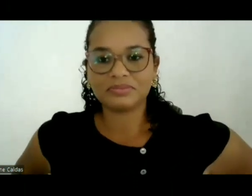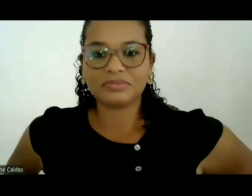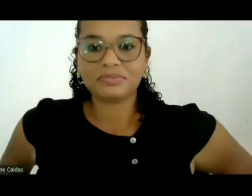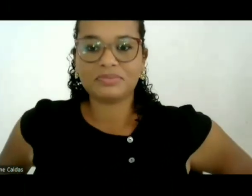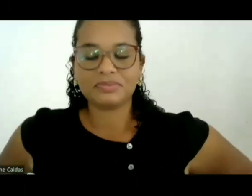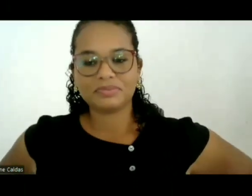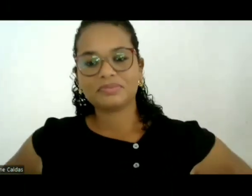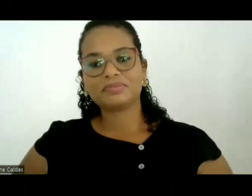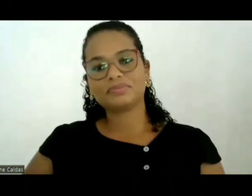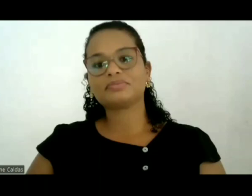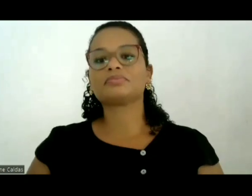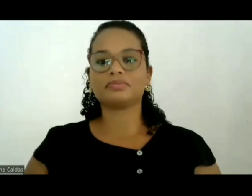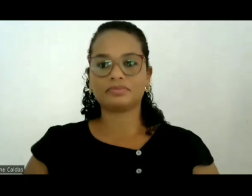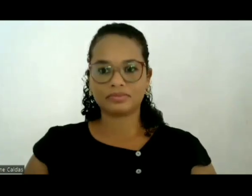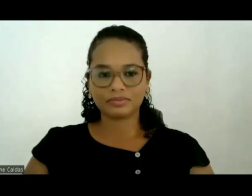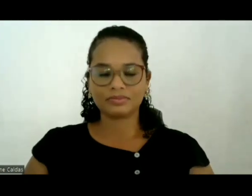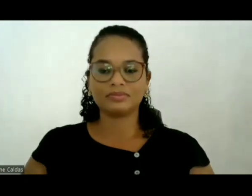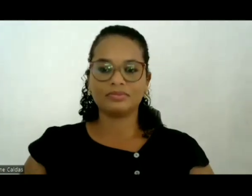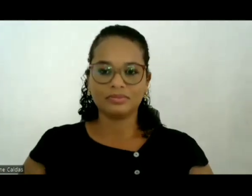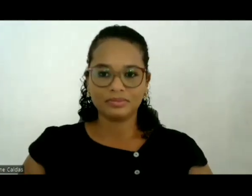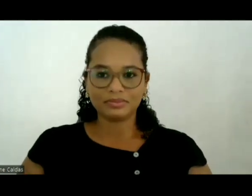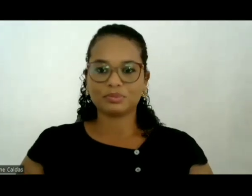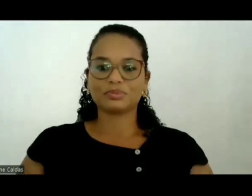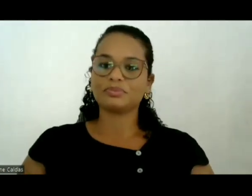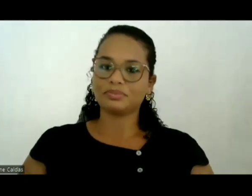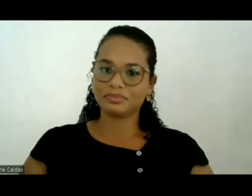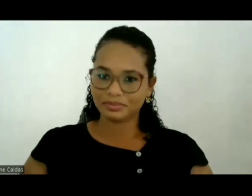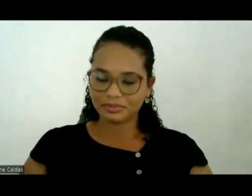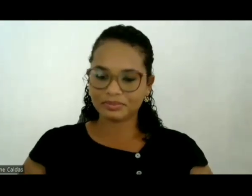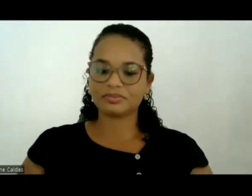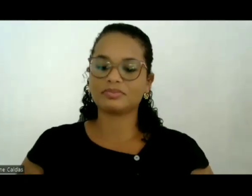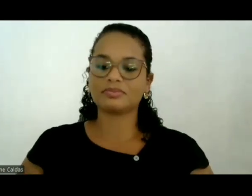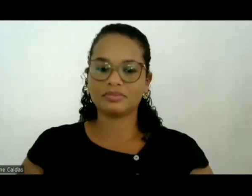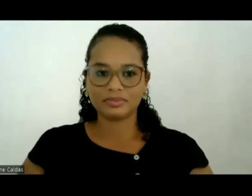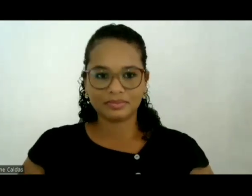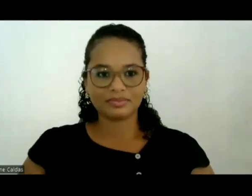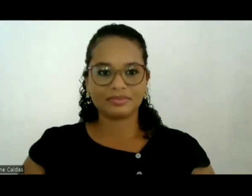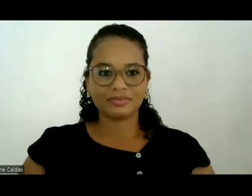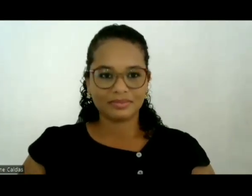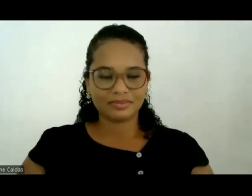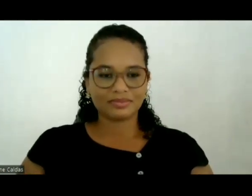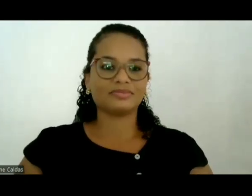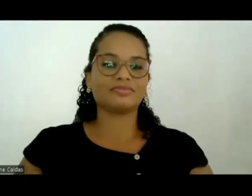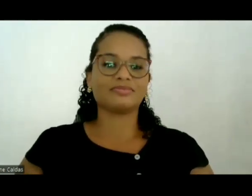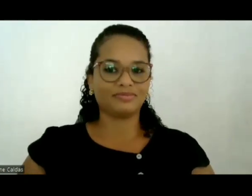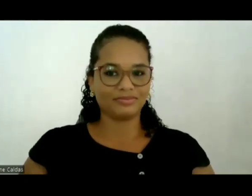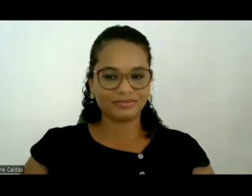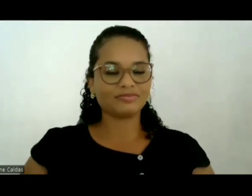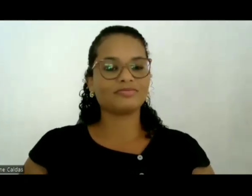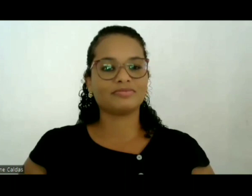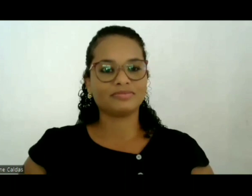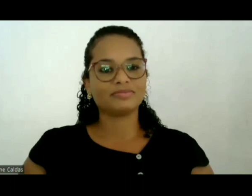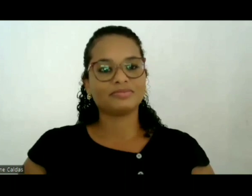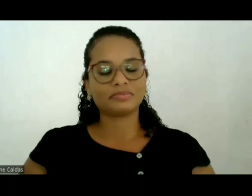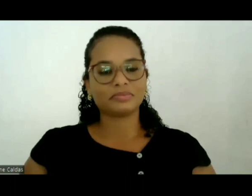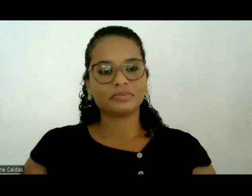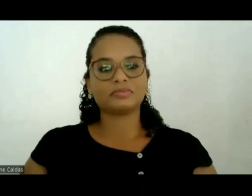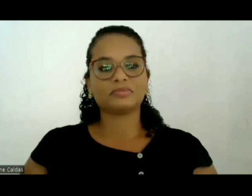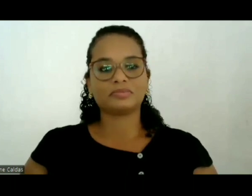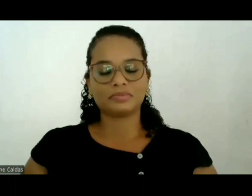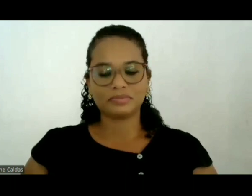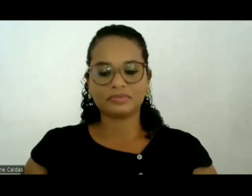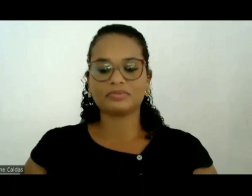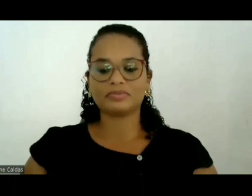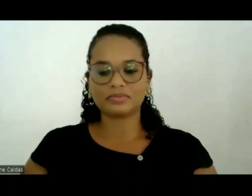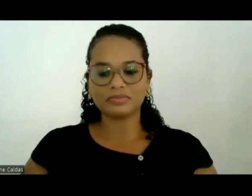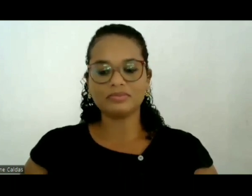coisas que a Libras realmente é. Ela é um idioma e ela é uma língua, né? É muito importante entender